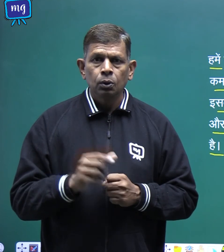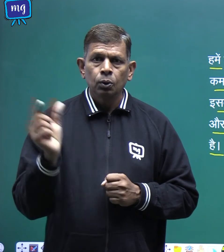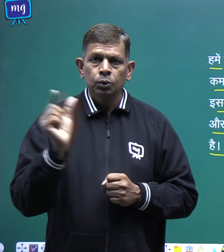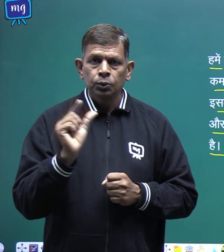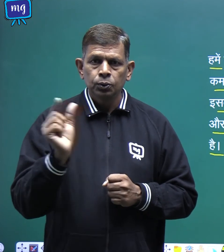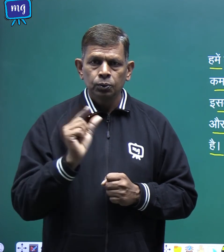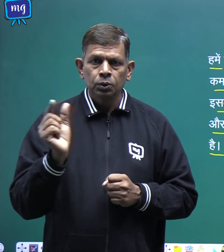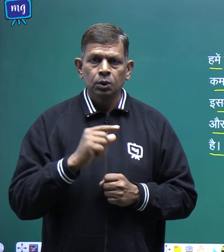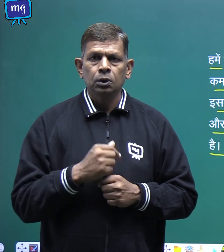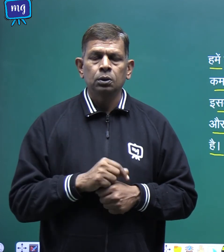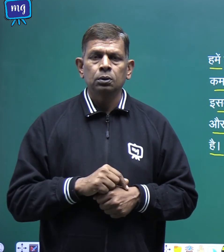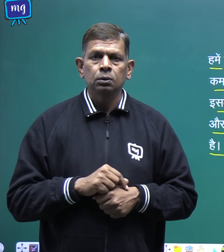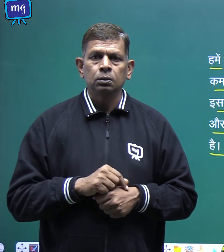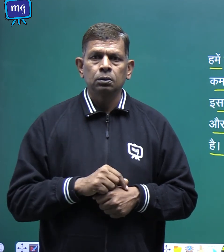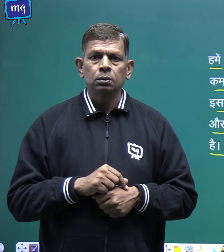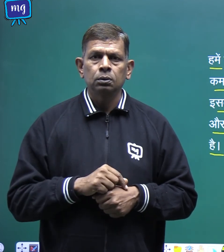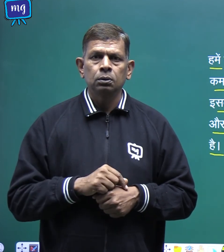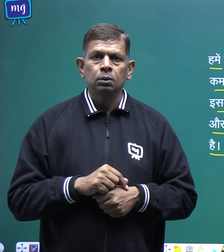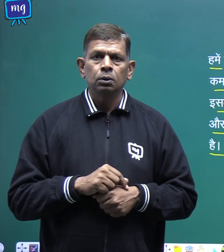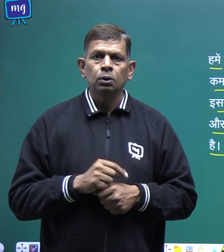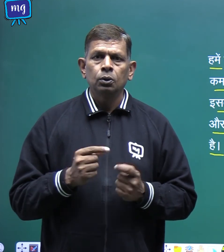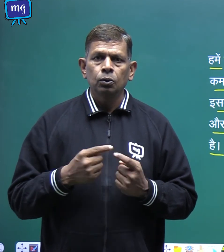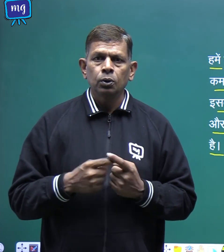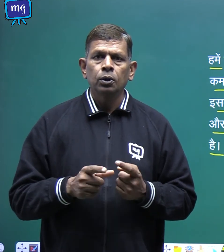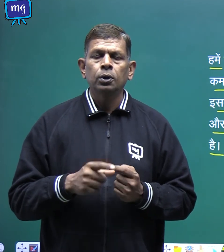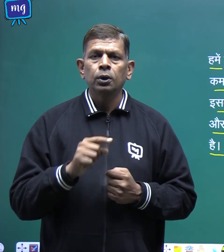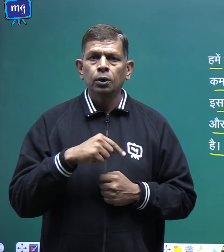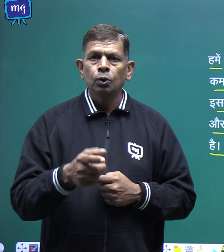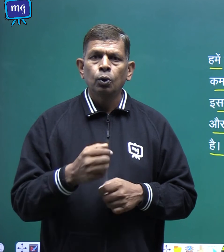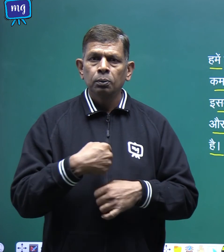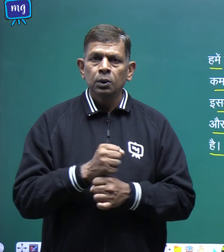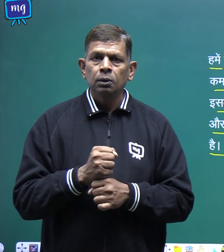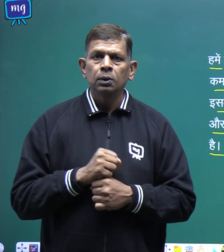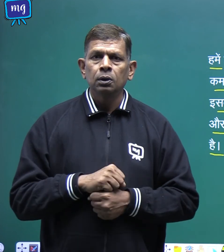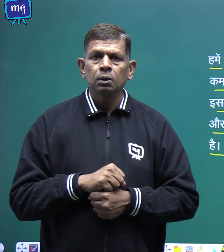उपयोग करना चाहिए, क्योंकि इनको बनने में